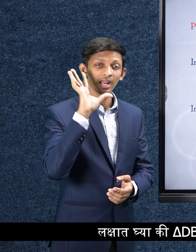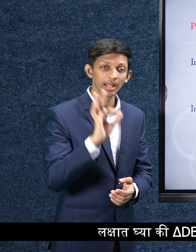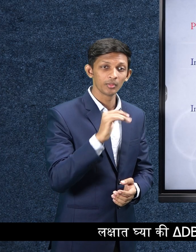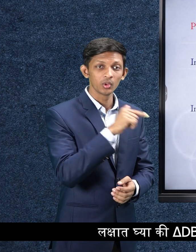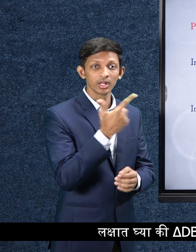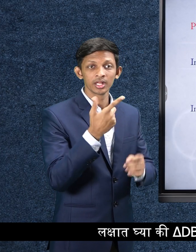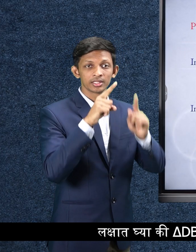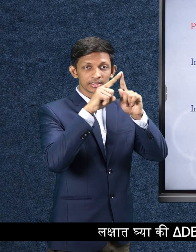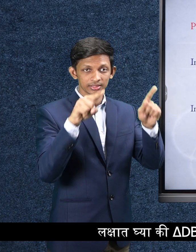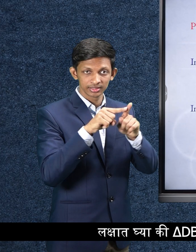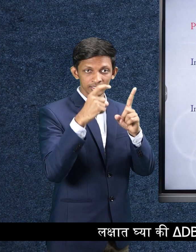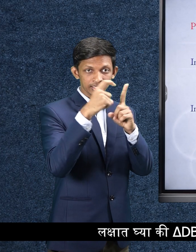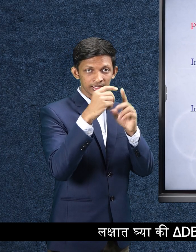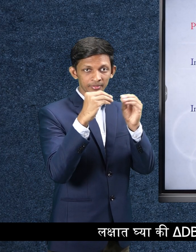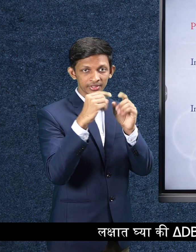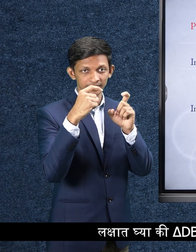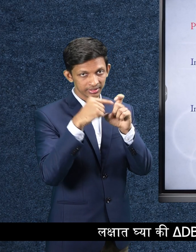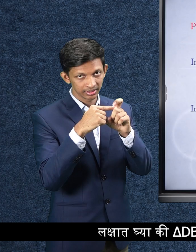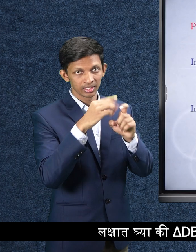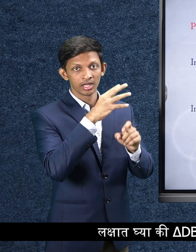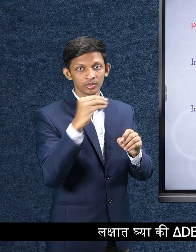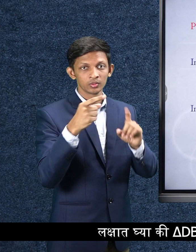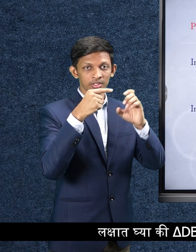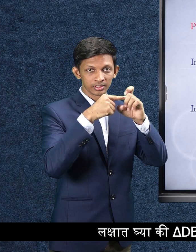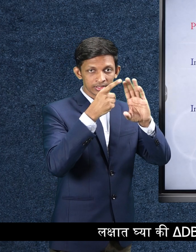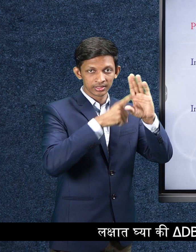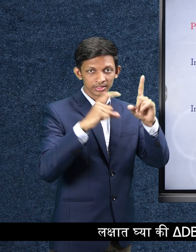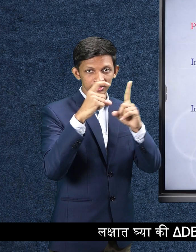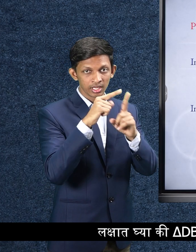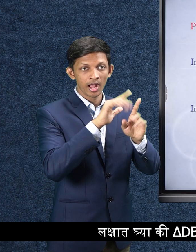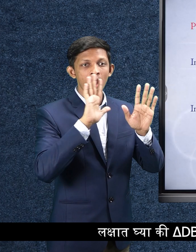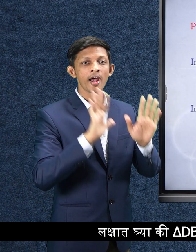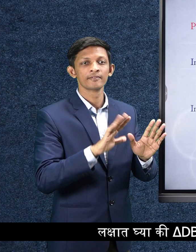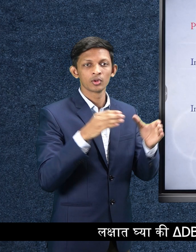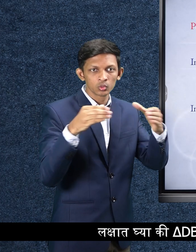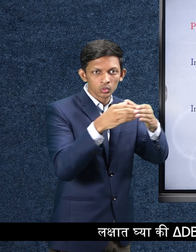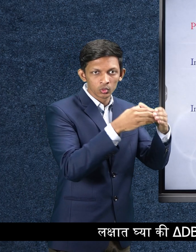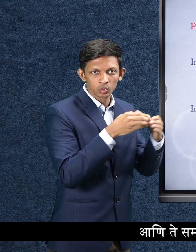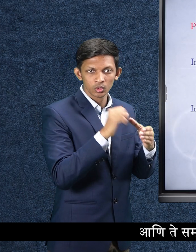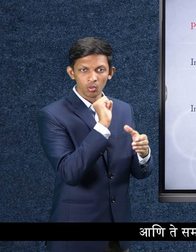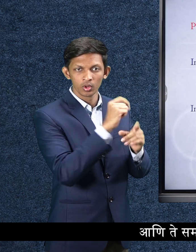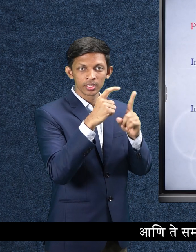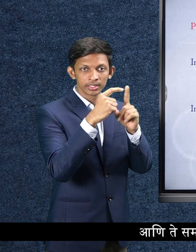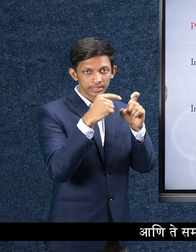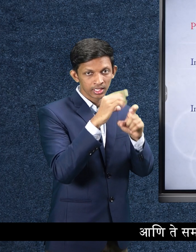लक्षात घ्या की ट्रायंगल DBE आणि ECD मध्ये एक समान आधार DE आहे आणि ते समान